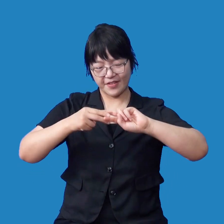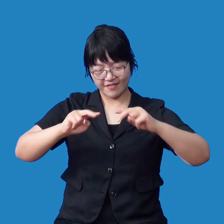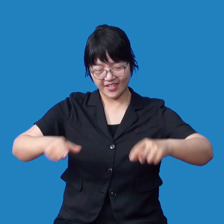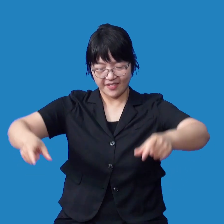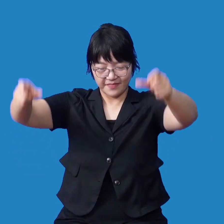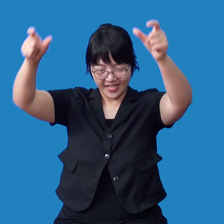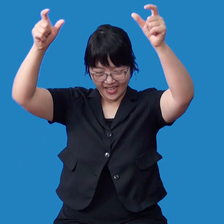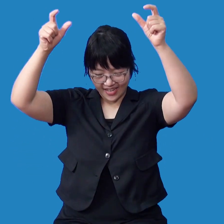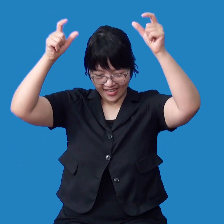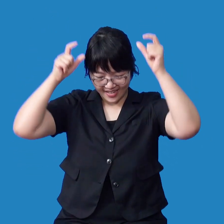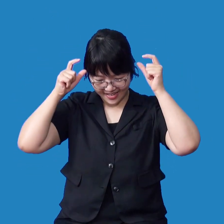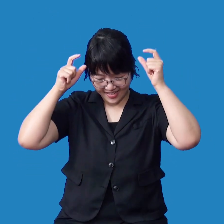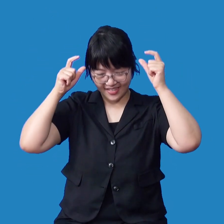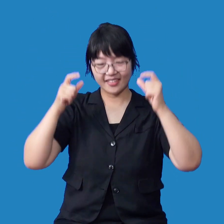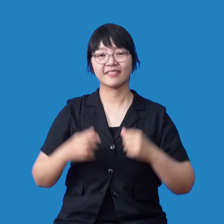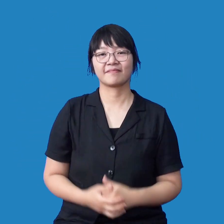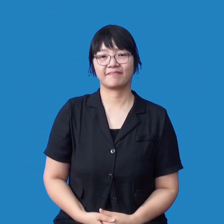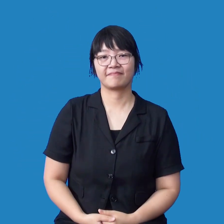받아 쓸지라.